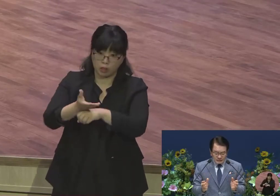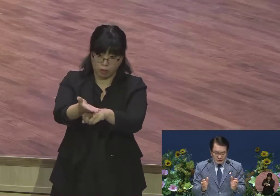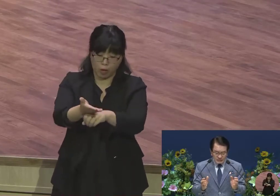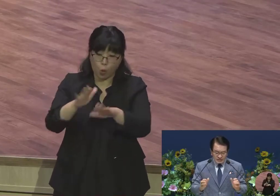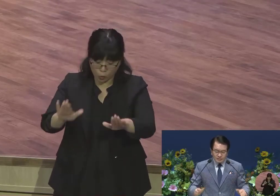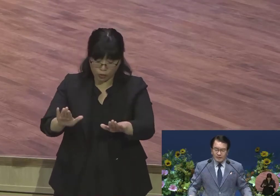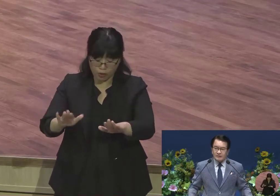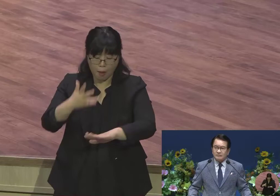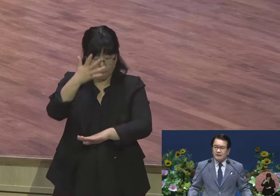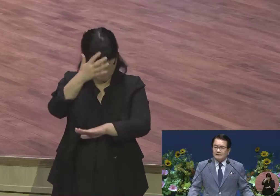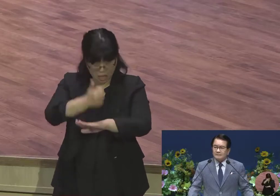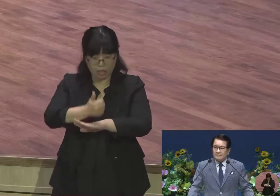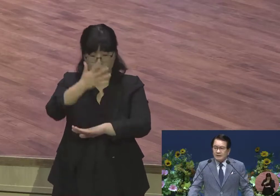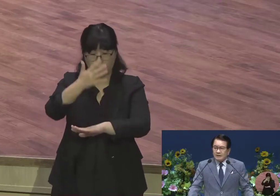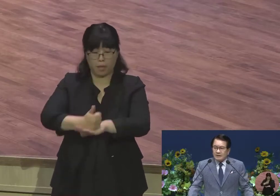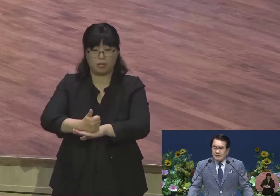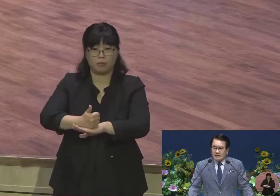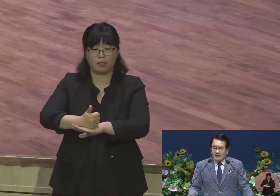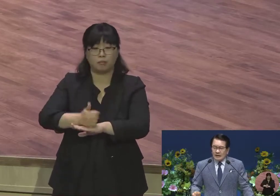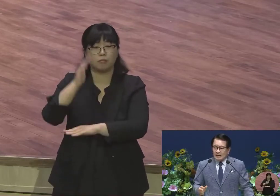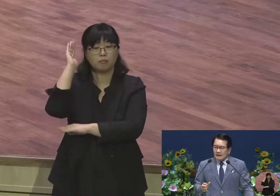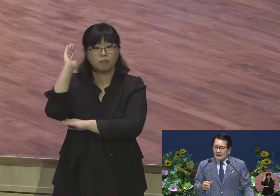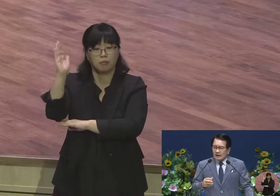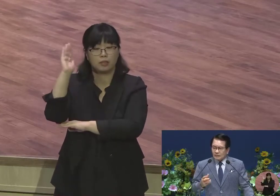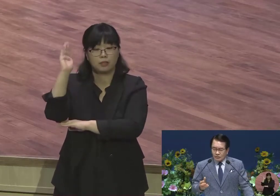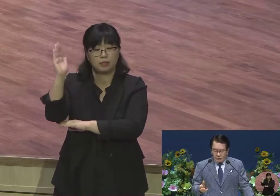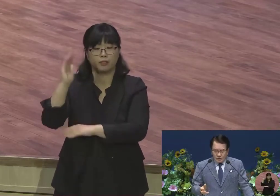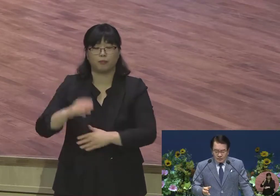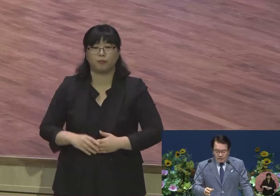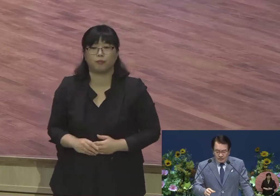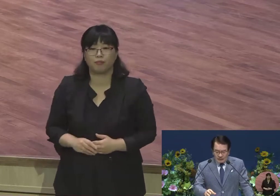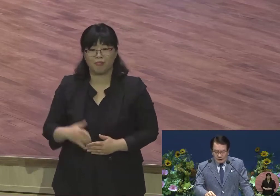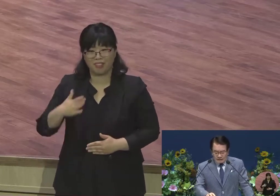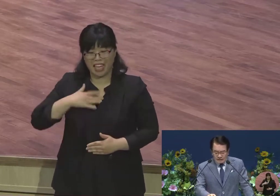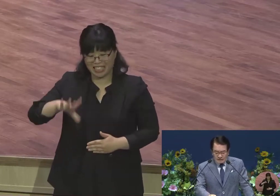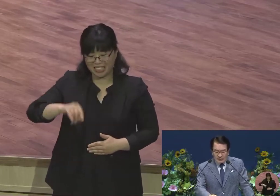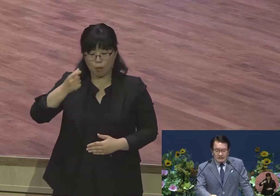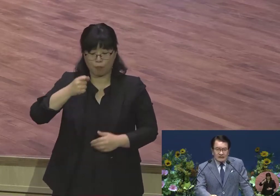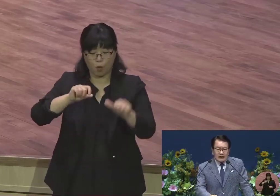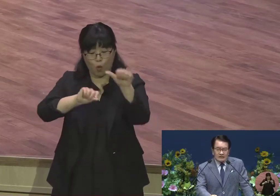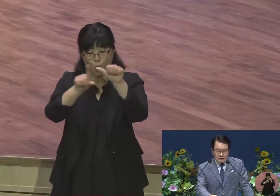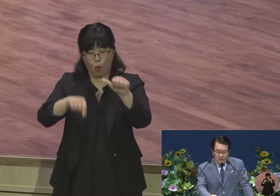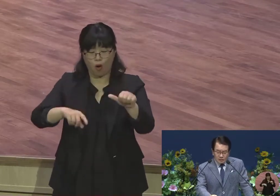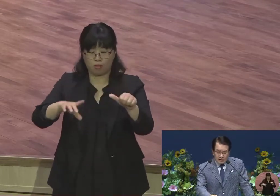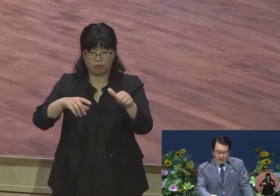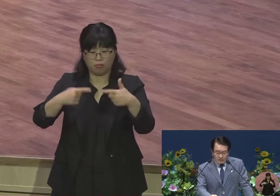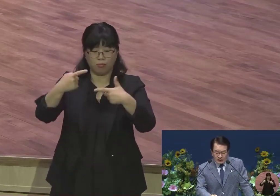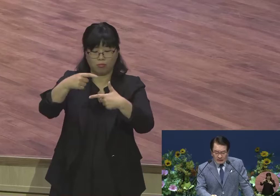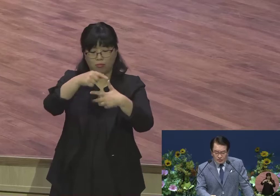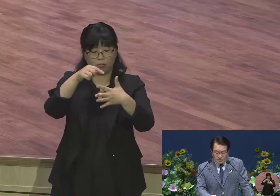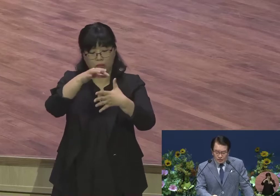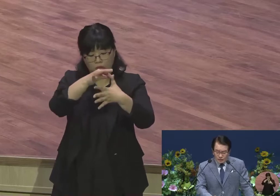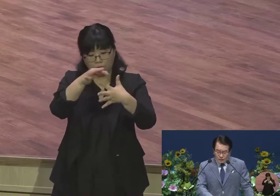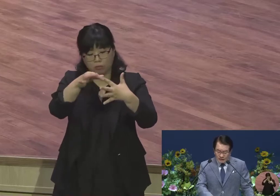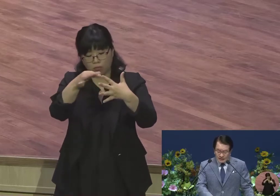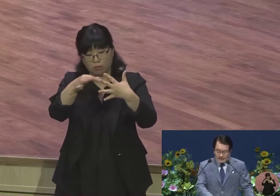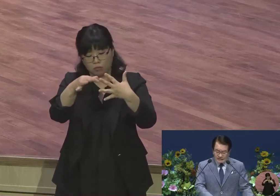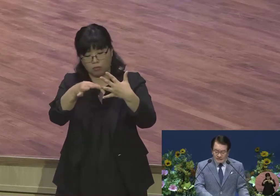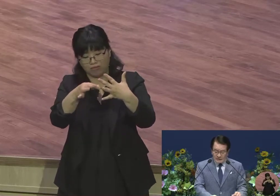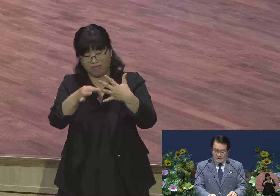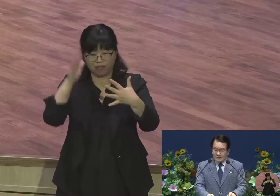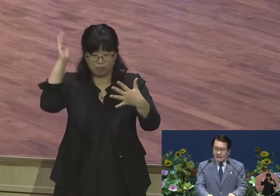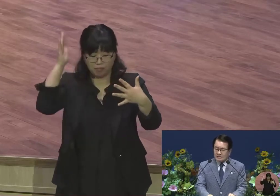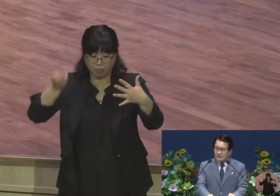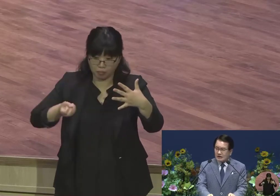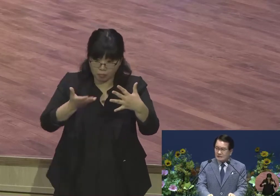계속해서 선포했습니다. 다양한 각도로 그렇게 접근해서 가정과 우리 가족 구성원에